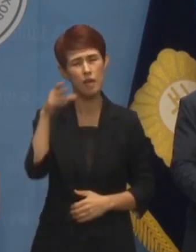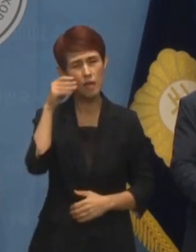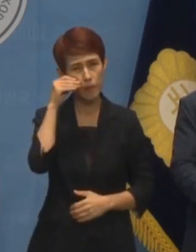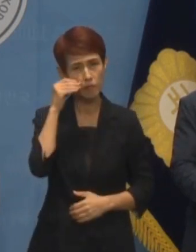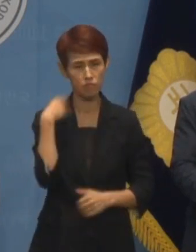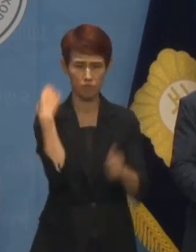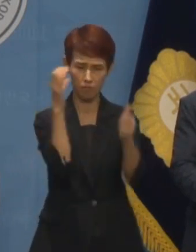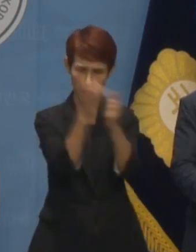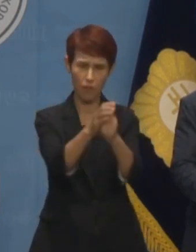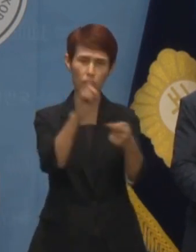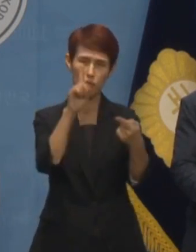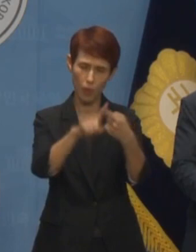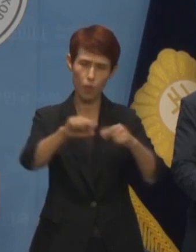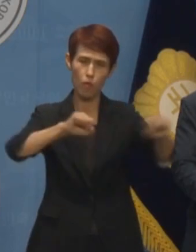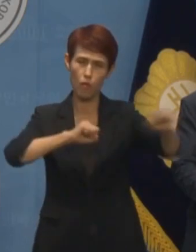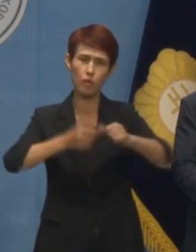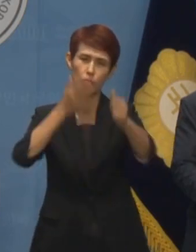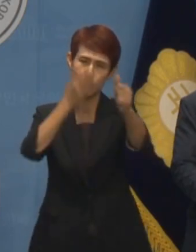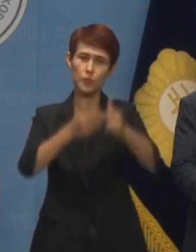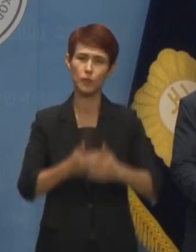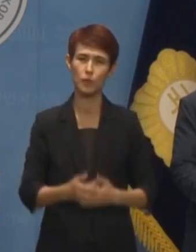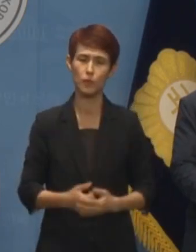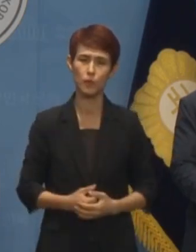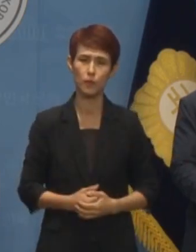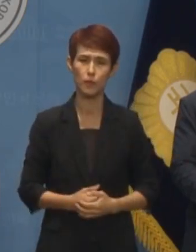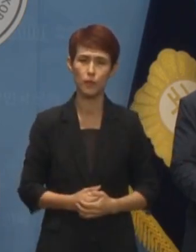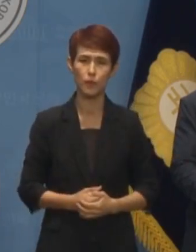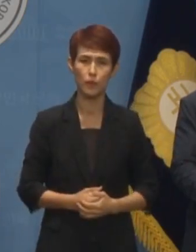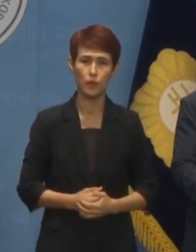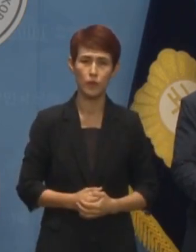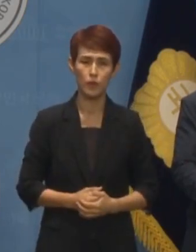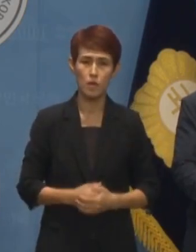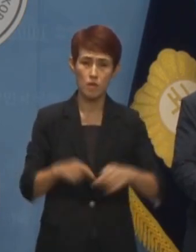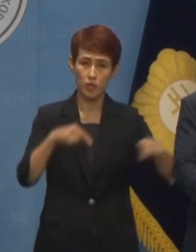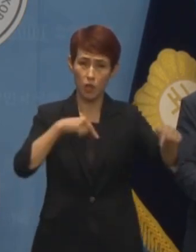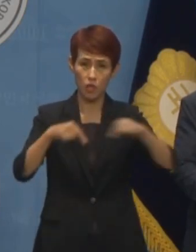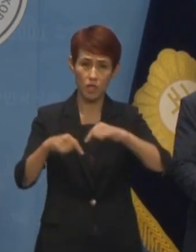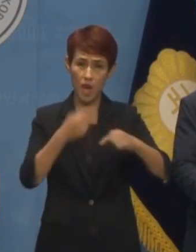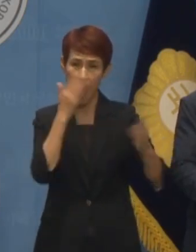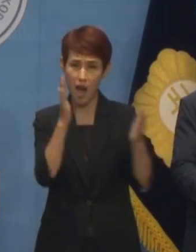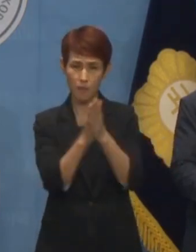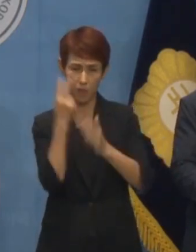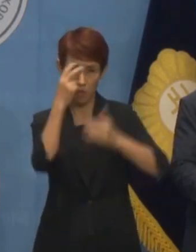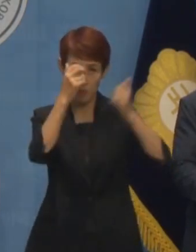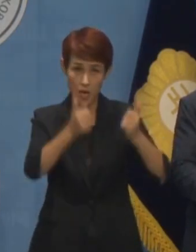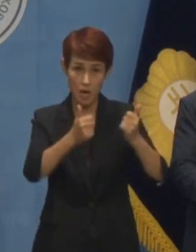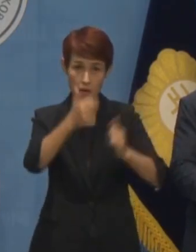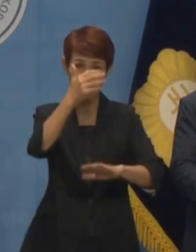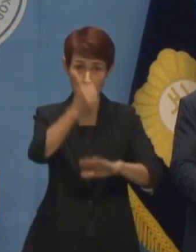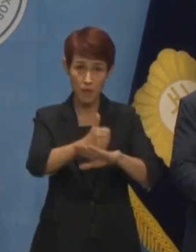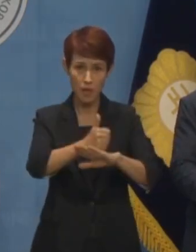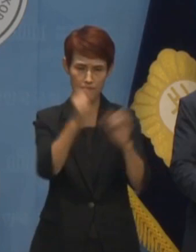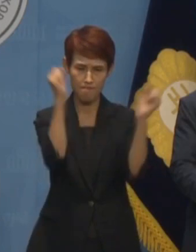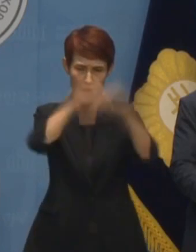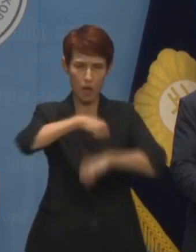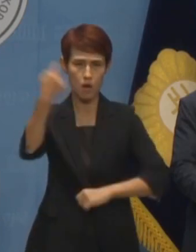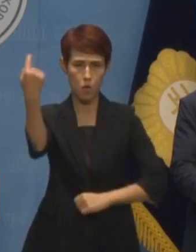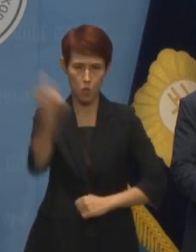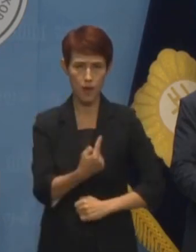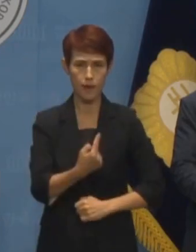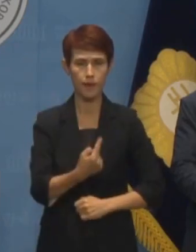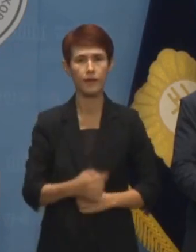부여된 역할과 책무에 걸맞는 행동을 하기 바랍니다 정치 검찰의 끝은 파멸 이을 잊지